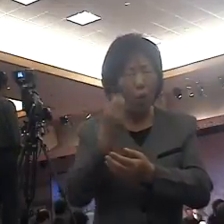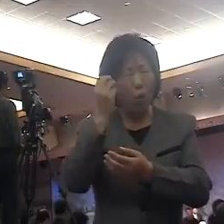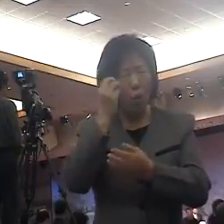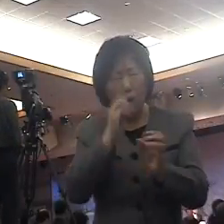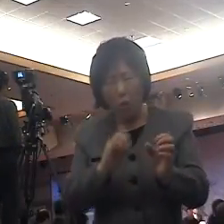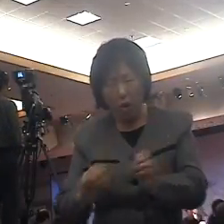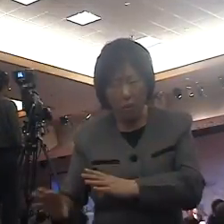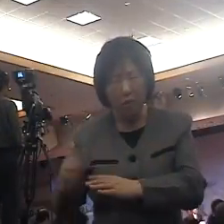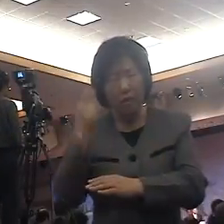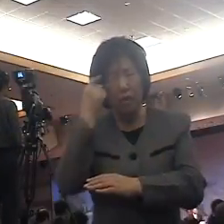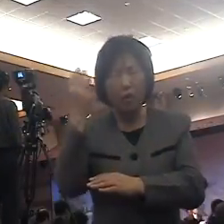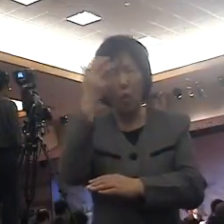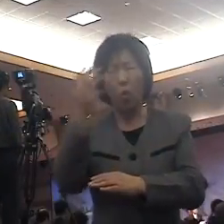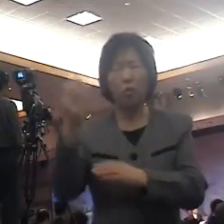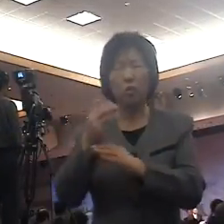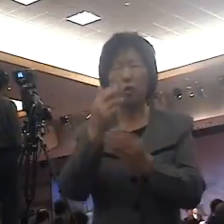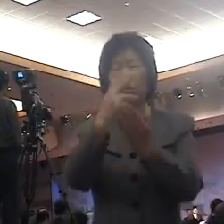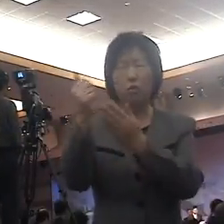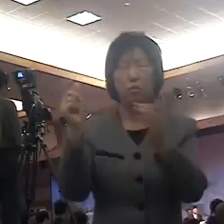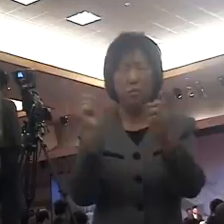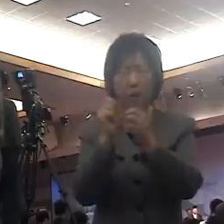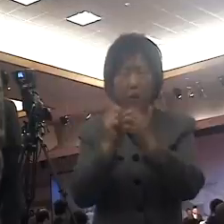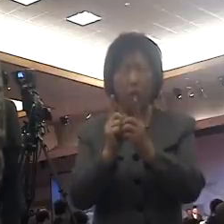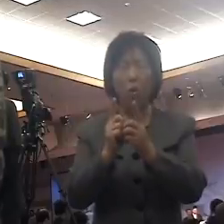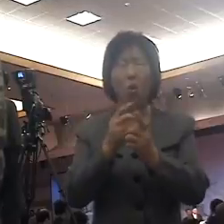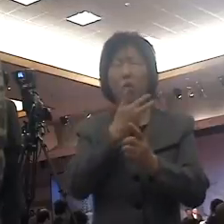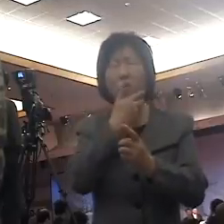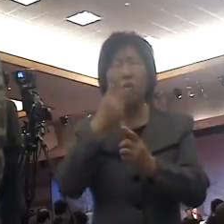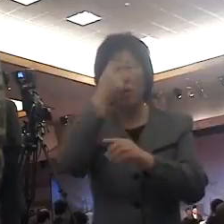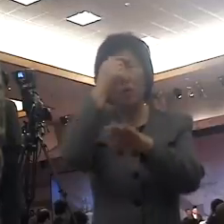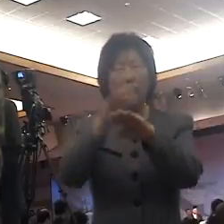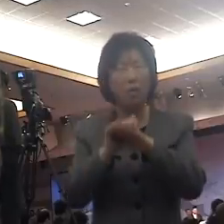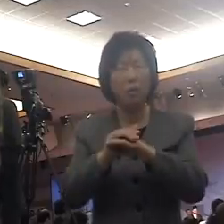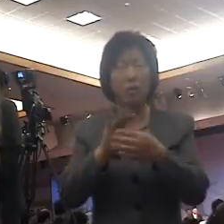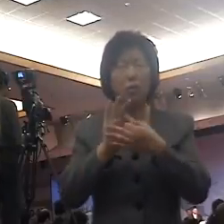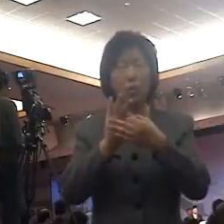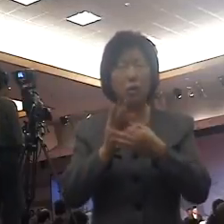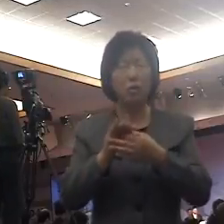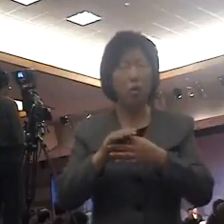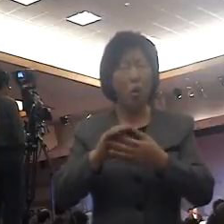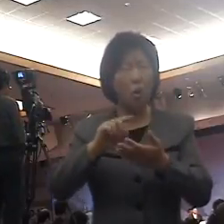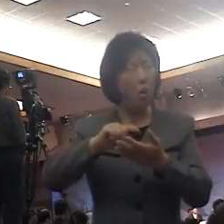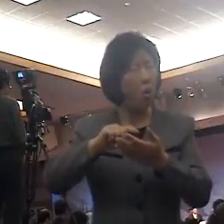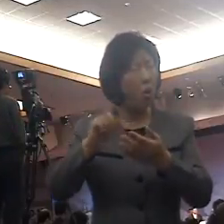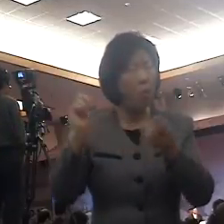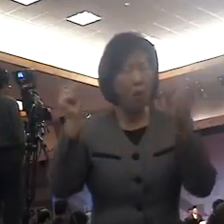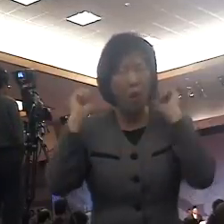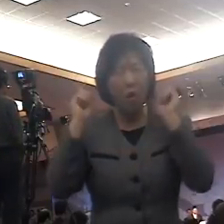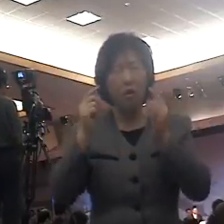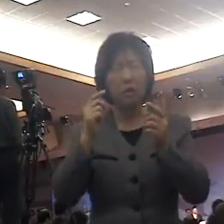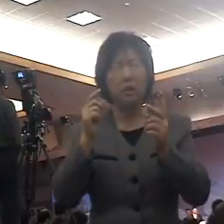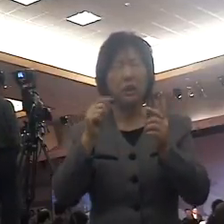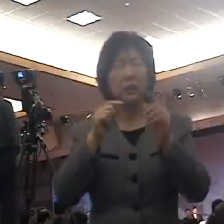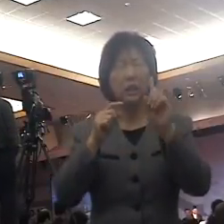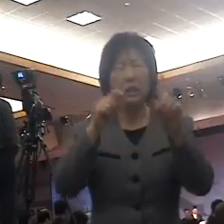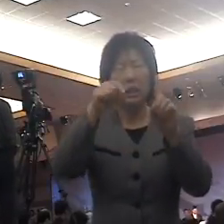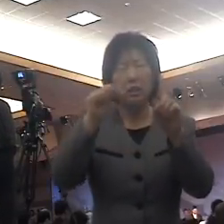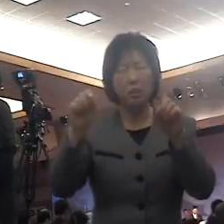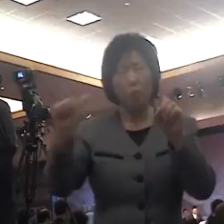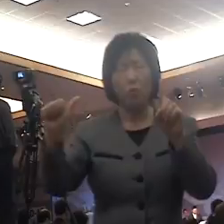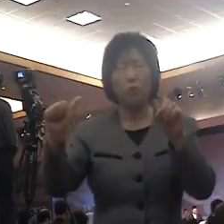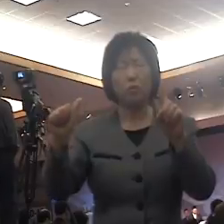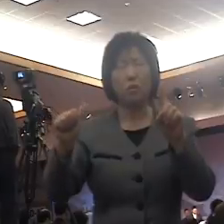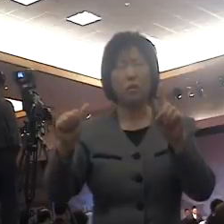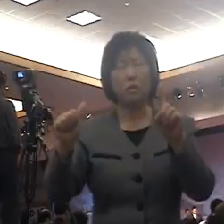영혼들이 주님을 만나고 그리고 홀리웨이 예배를 통해서 방황하는 1.5세와 2세들이 넉넉히 주님을 알아가고 참여할